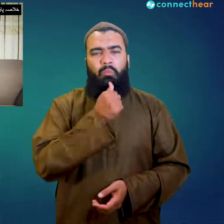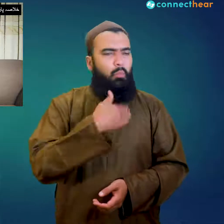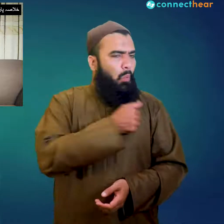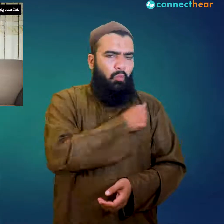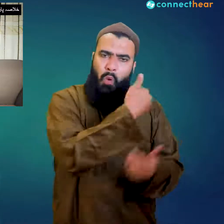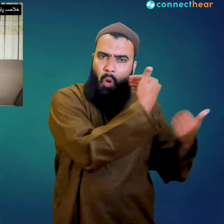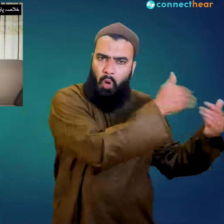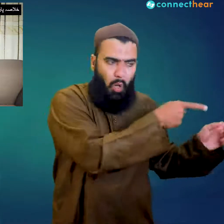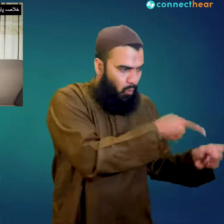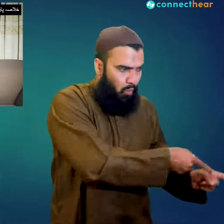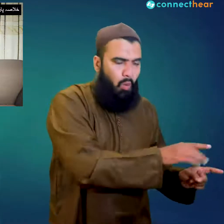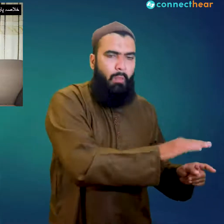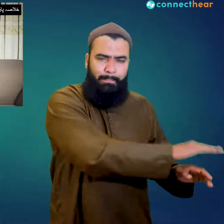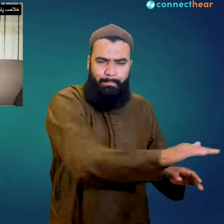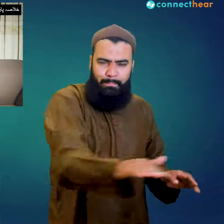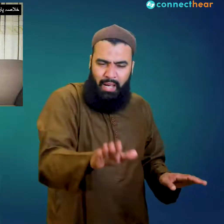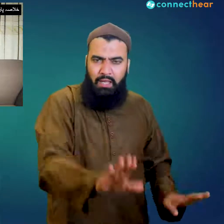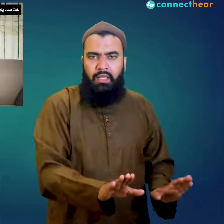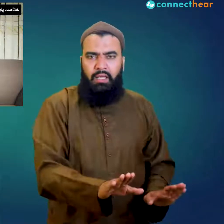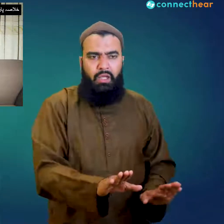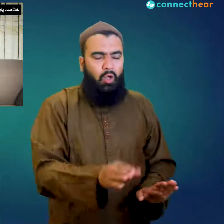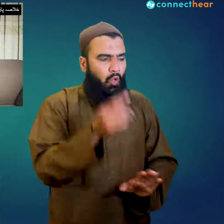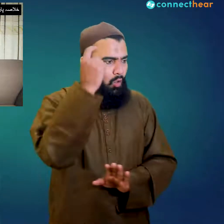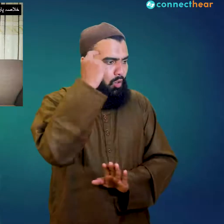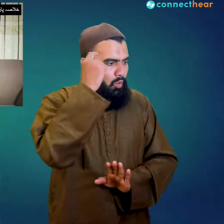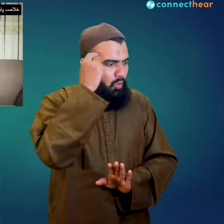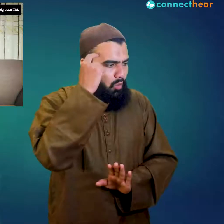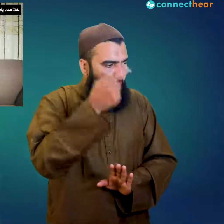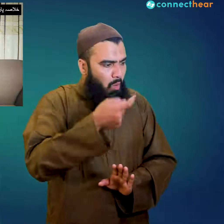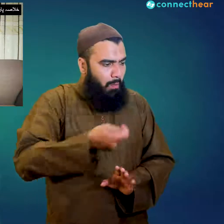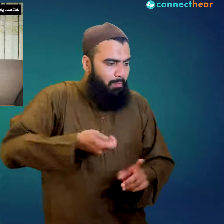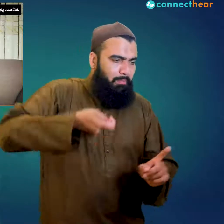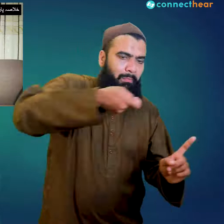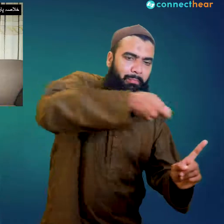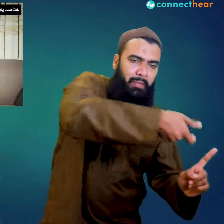لیے جتنا مال ضرورت ہو سکتا ہے وہ لے سکتا ہے۔